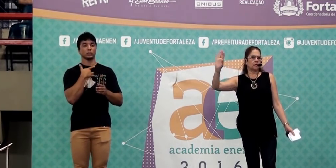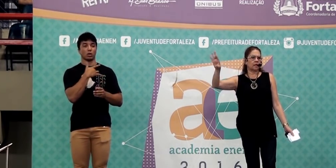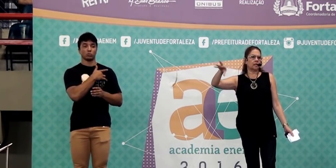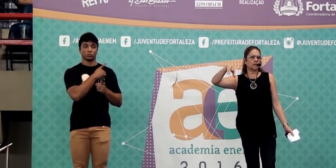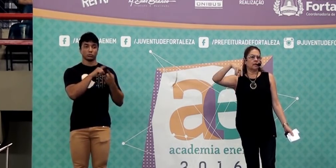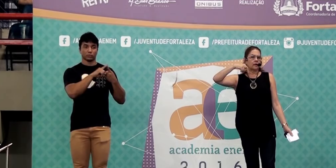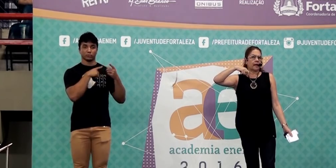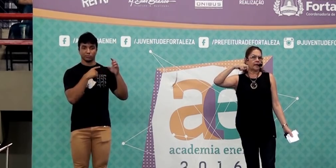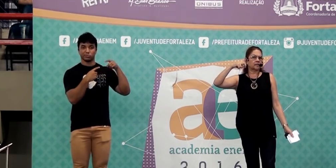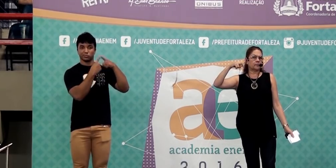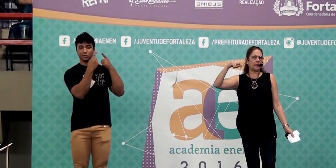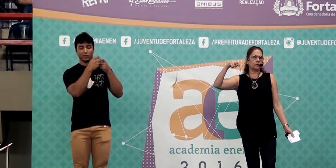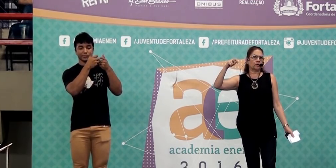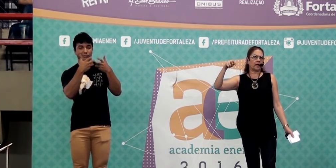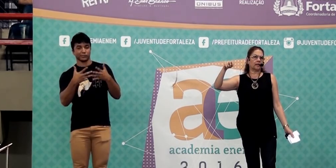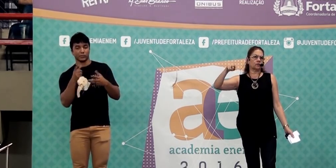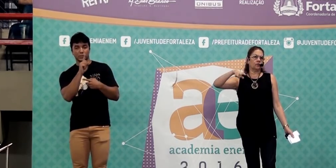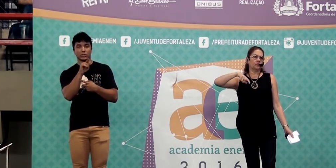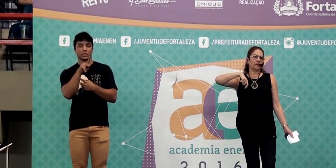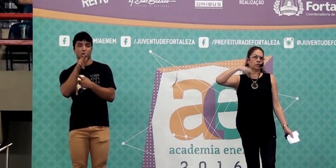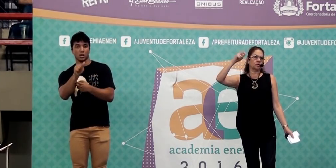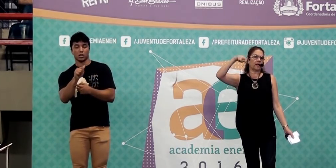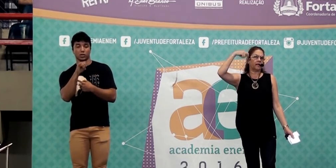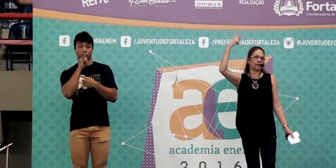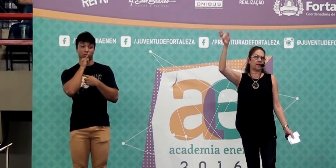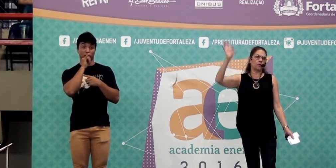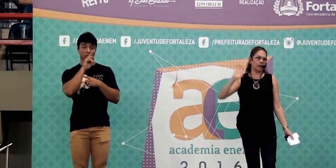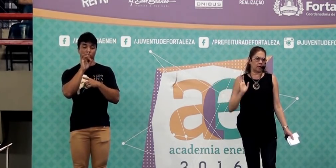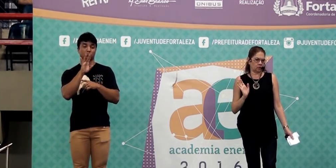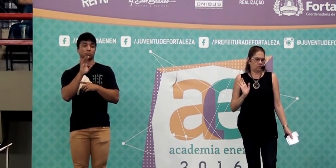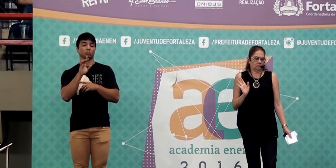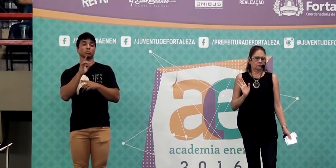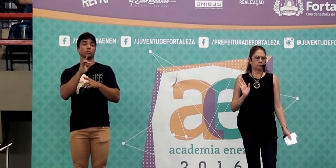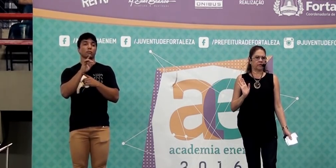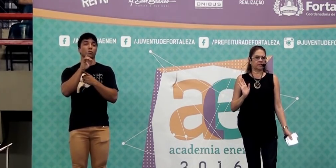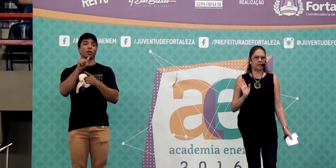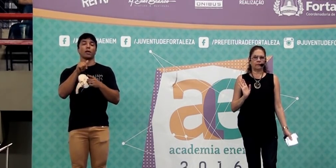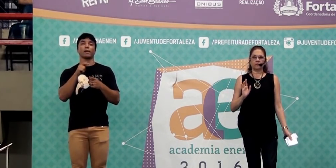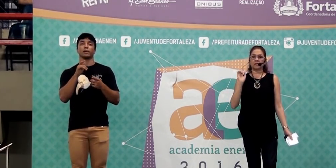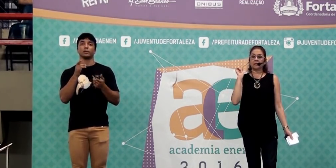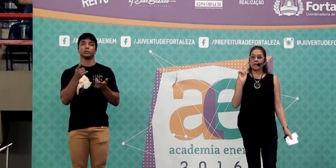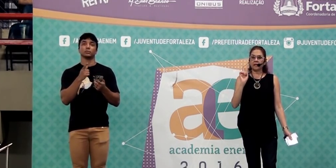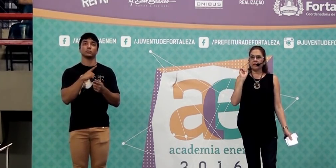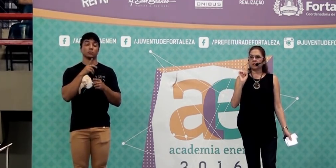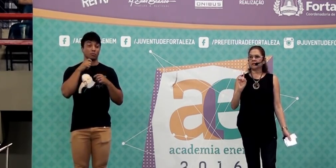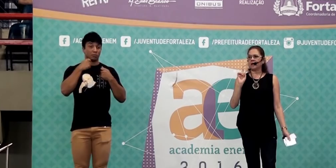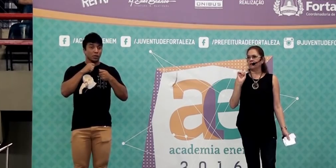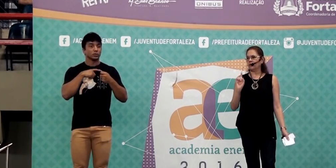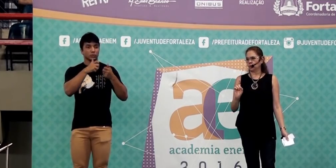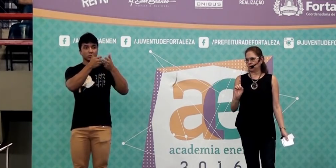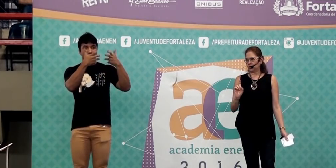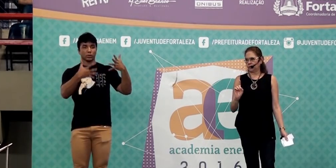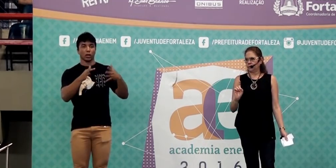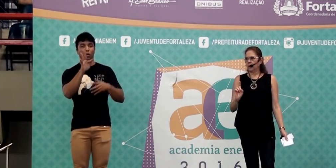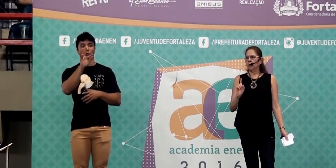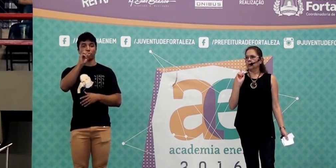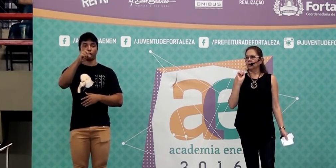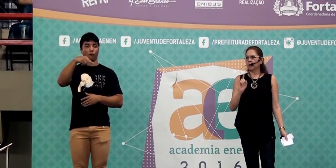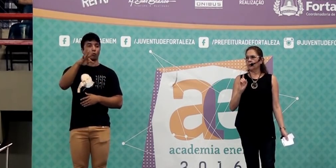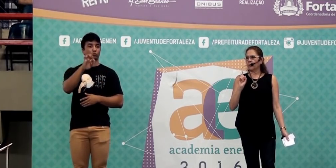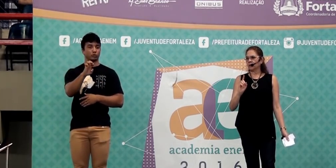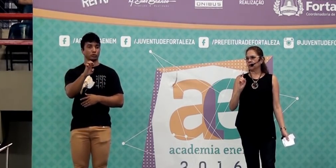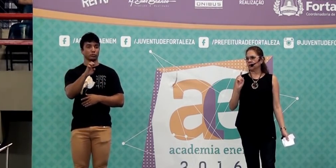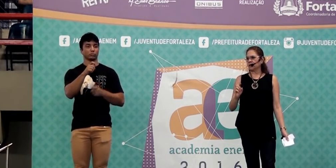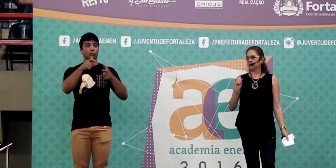vírus tem se perdurado o vetor dele até 1 ano. Por exemplo, você tem que dizer a fonte.